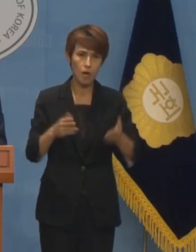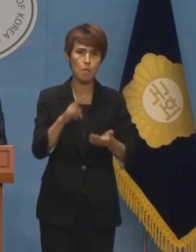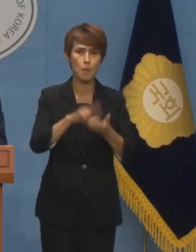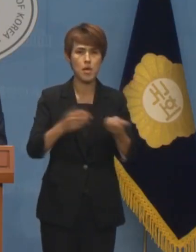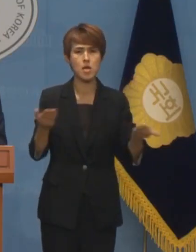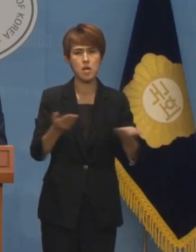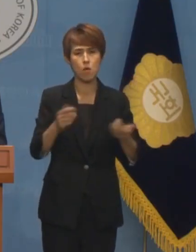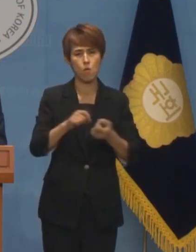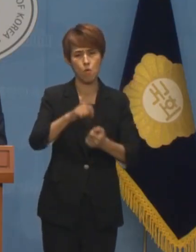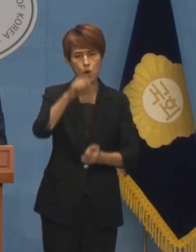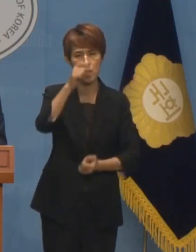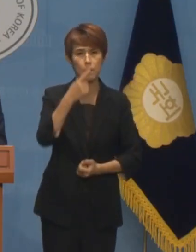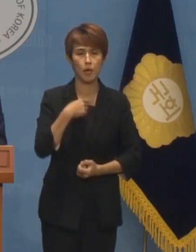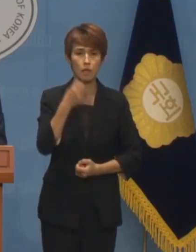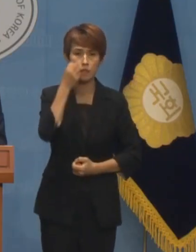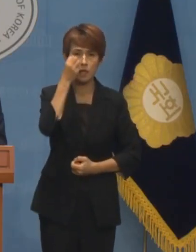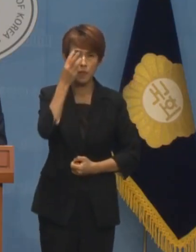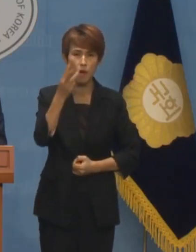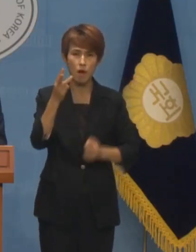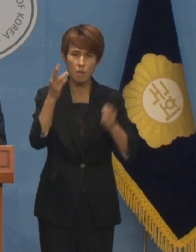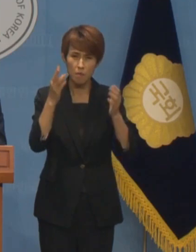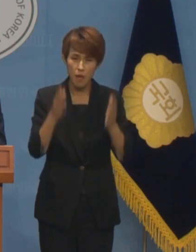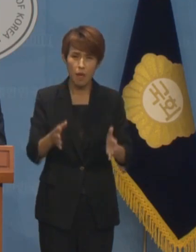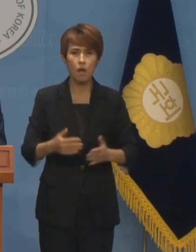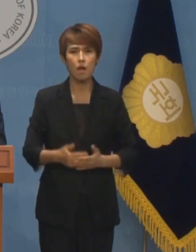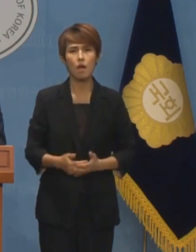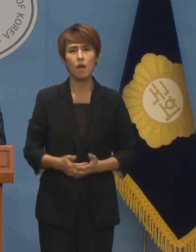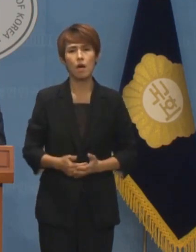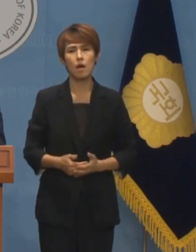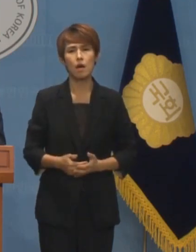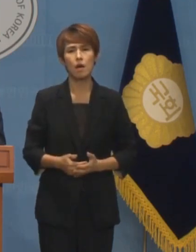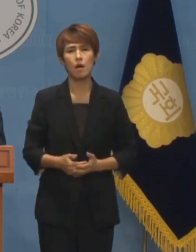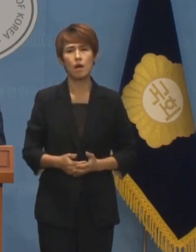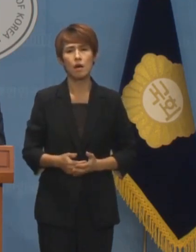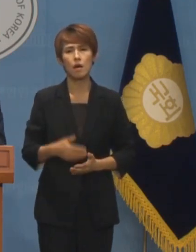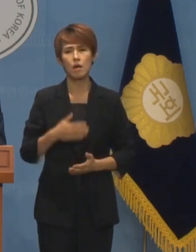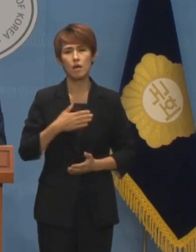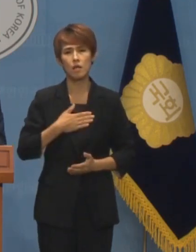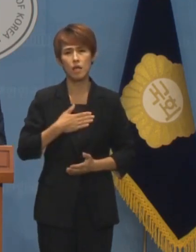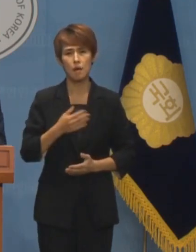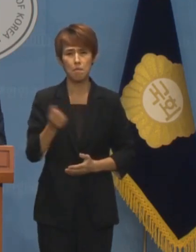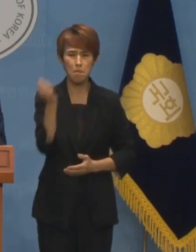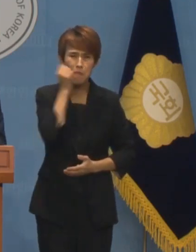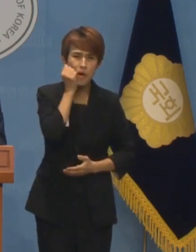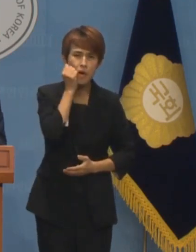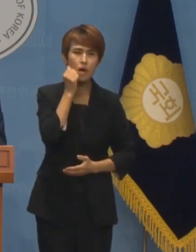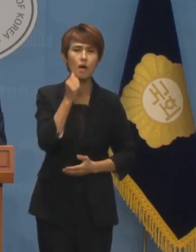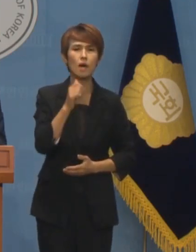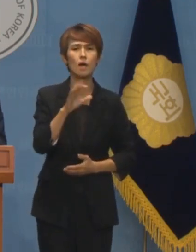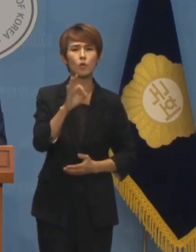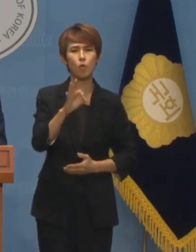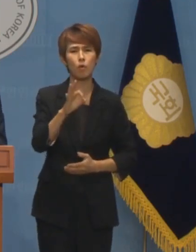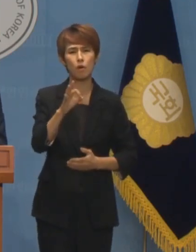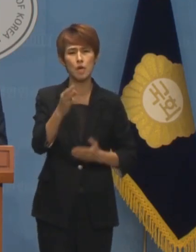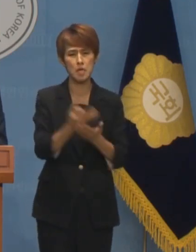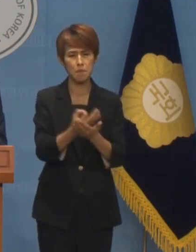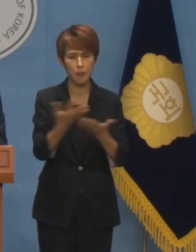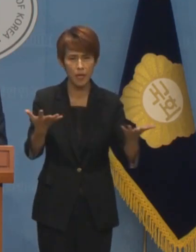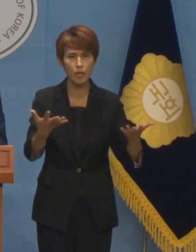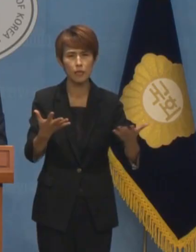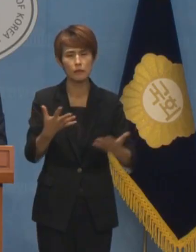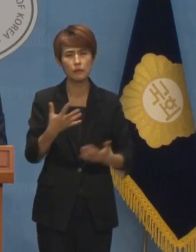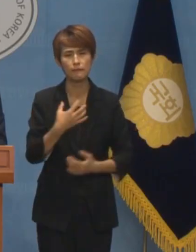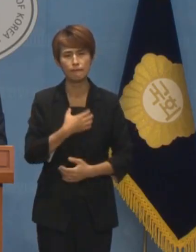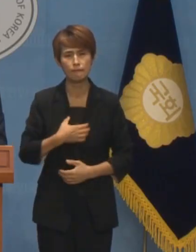종사했는데 석 달 만에 길거리에 나앉게 되었다고 울분을 토했습니다. 벌써